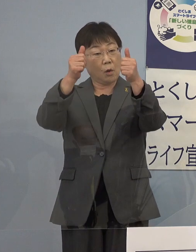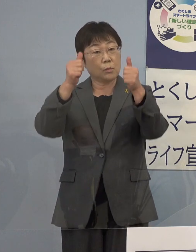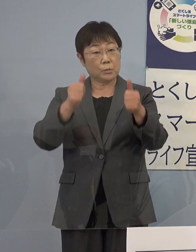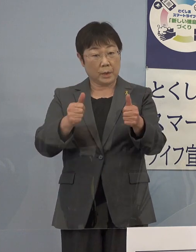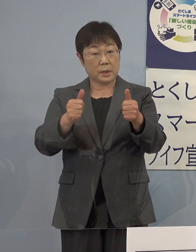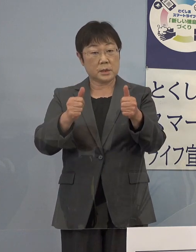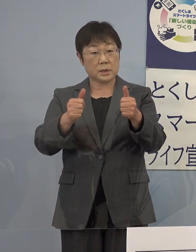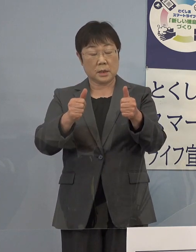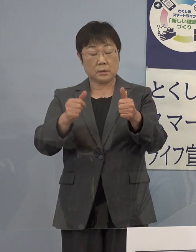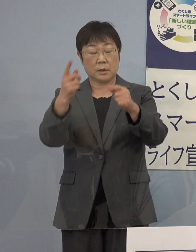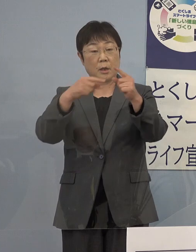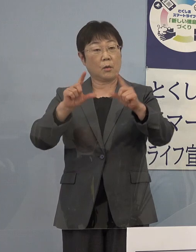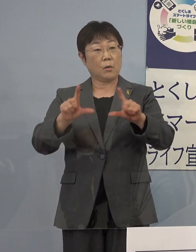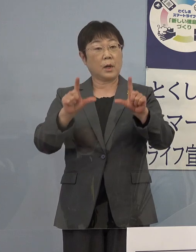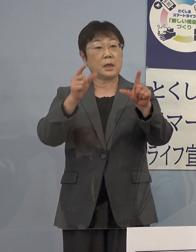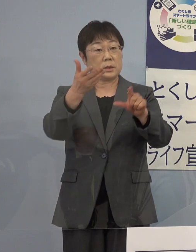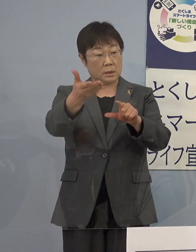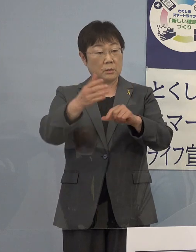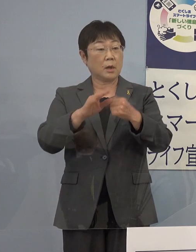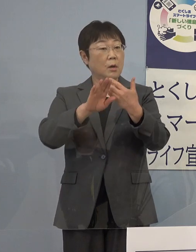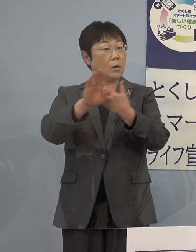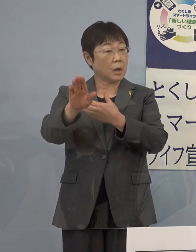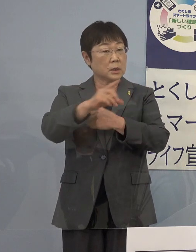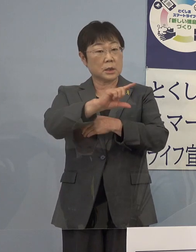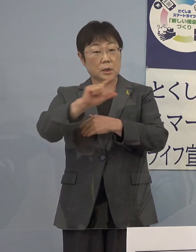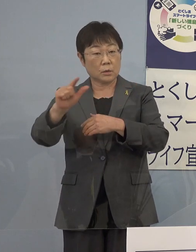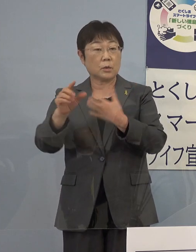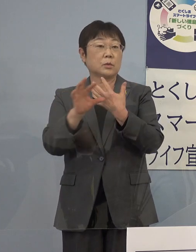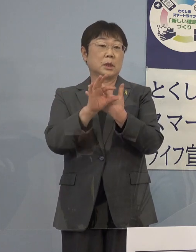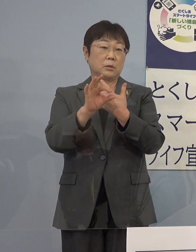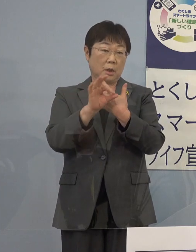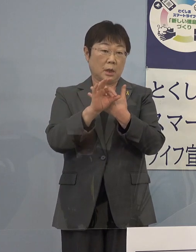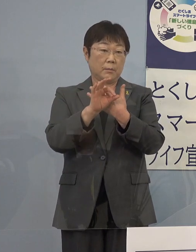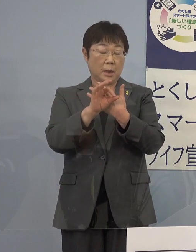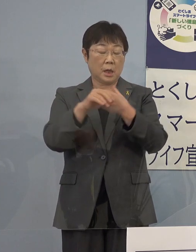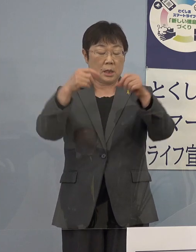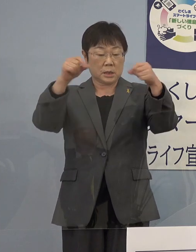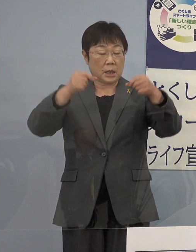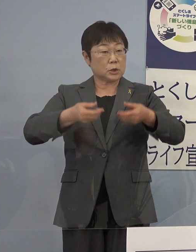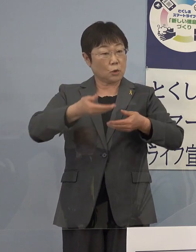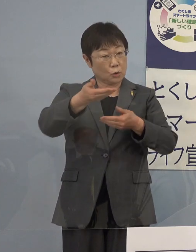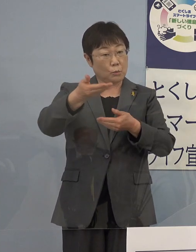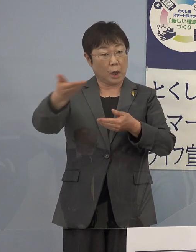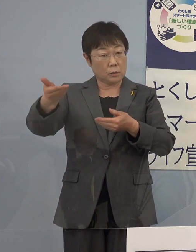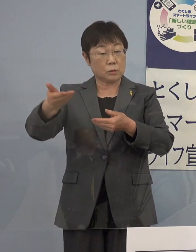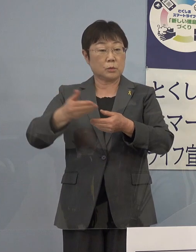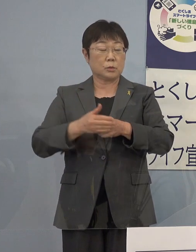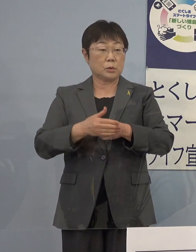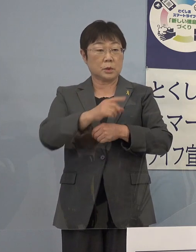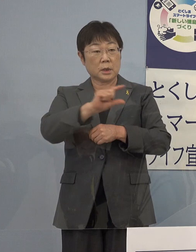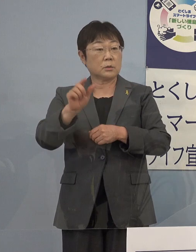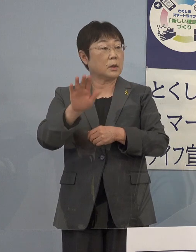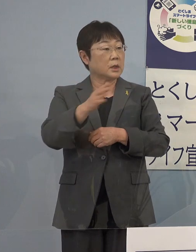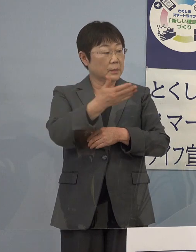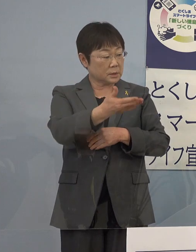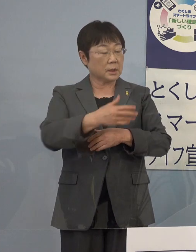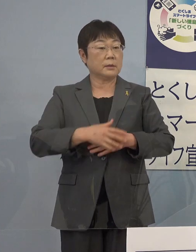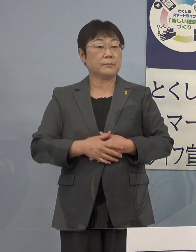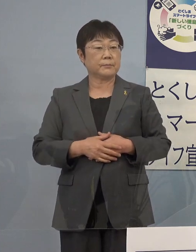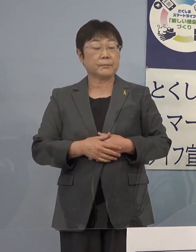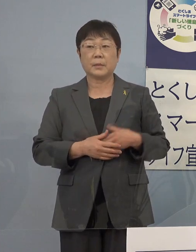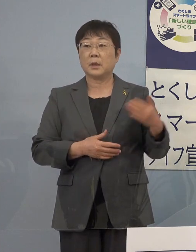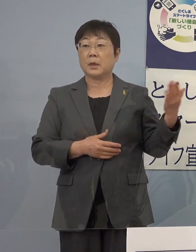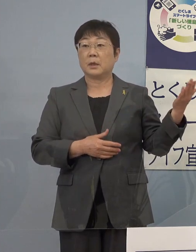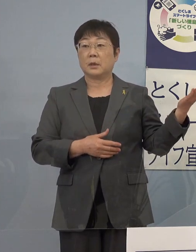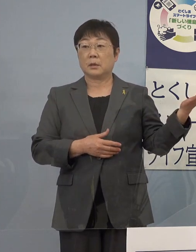あ、公開されてるんでしょうけども、はい、他に何かいろいろその例えばチラシを配るであるとか、何かそういう県民周知するため にな って、はい、まあこれ